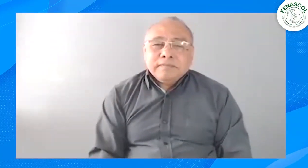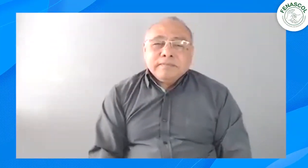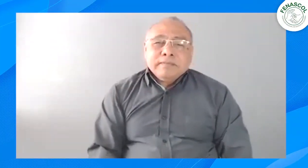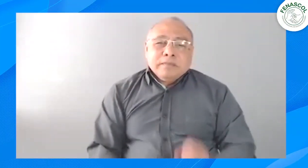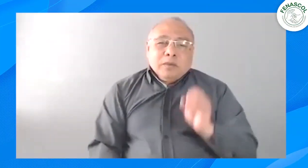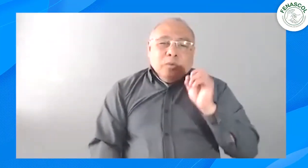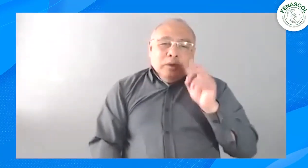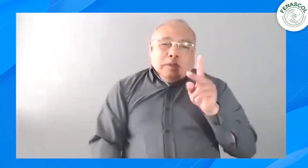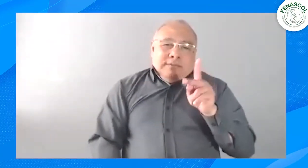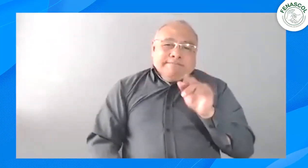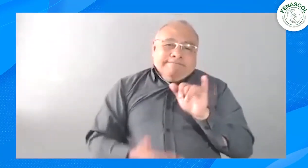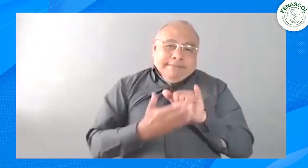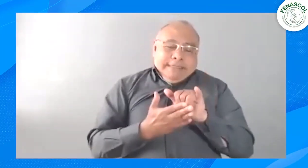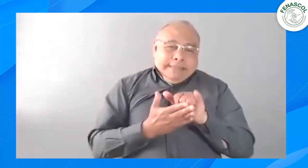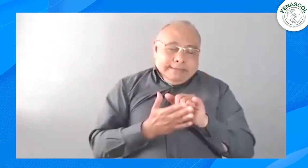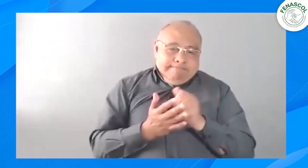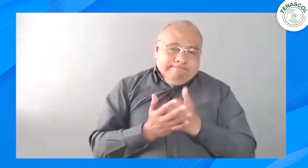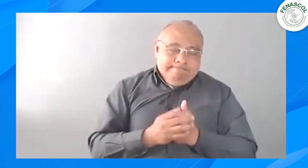ok